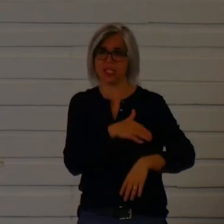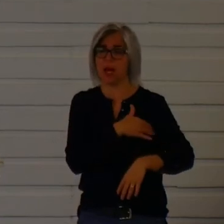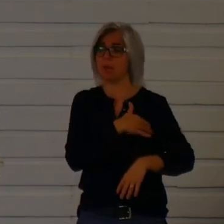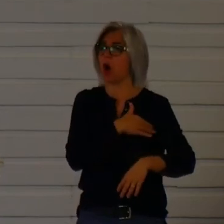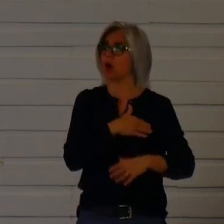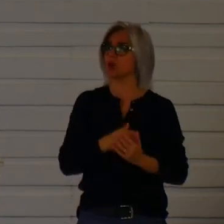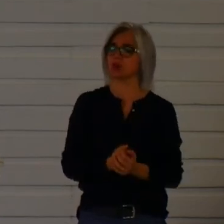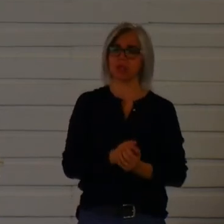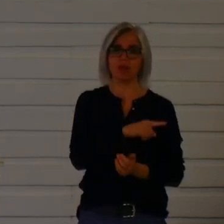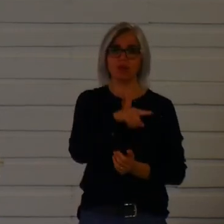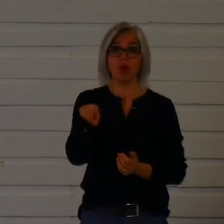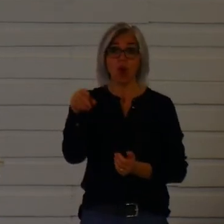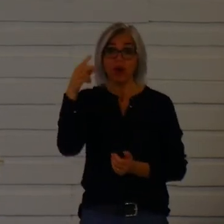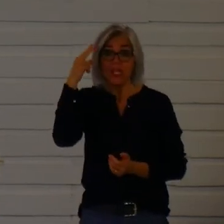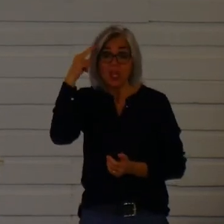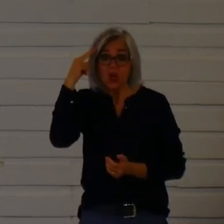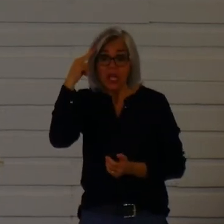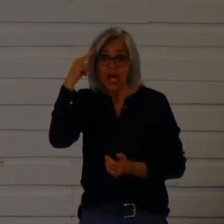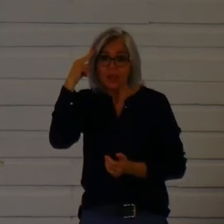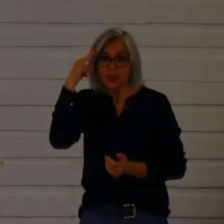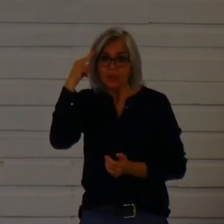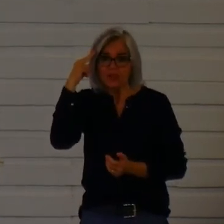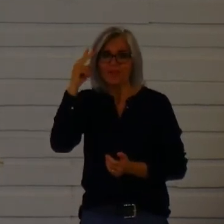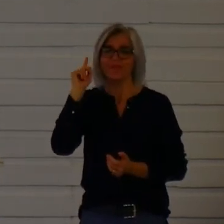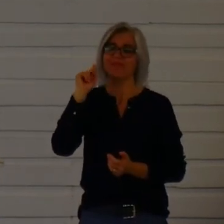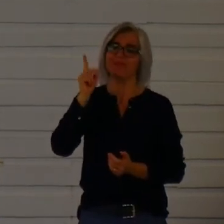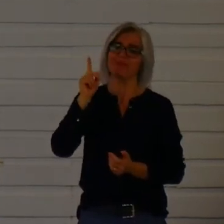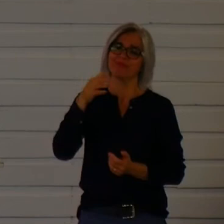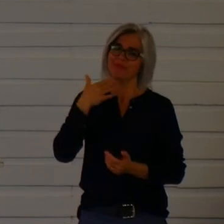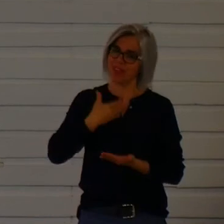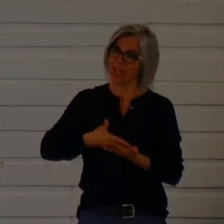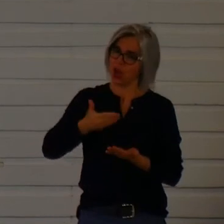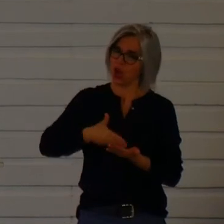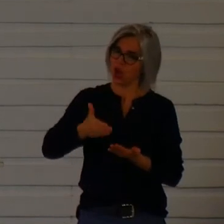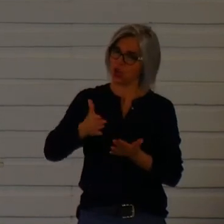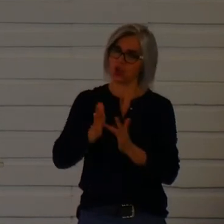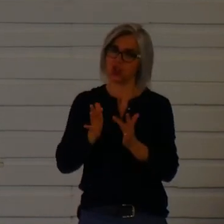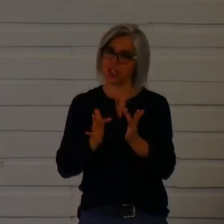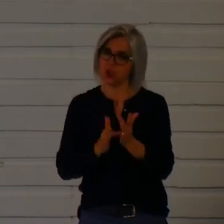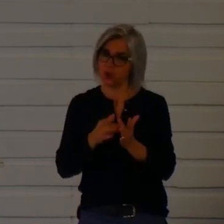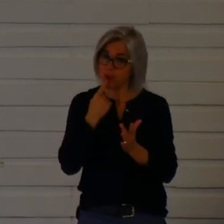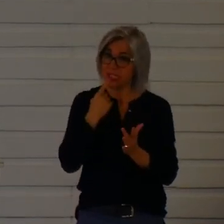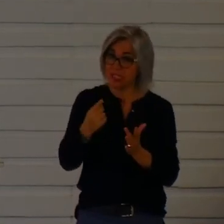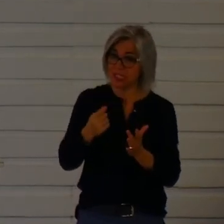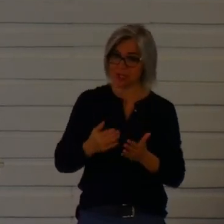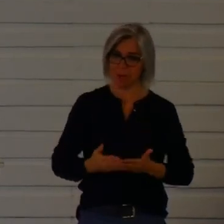stanno attraversando, Gesù dice: andiamo all'altra riva. Vi ricordate? Ora,